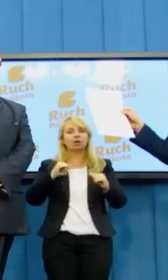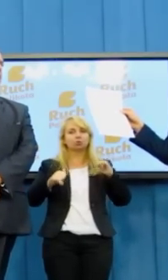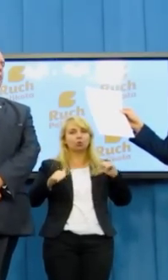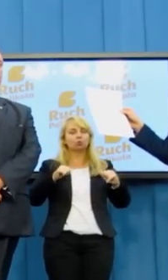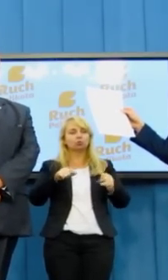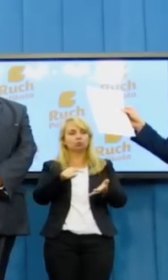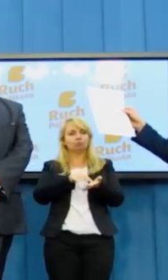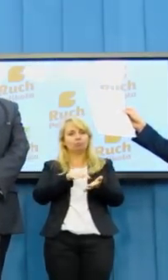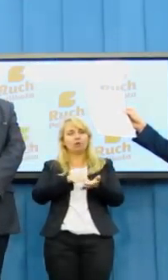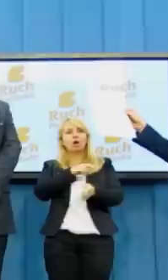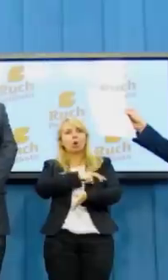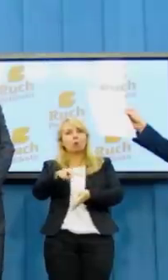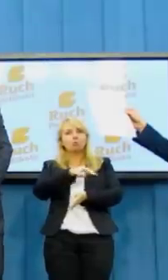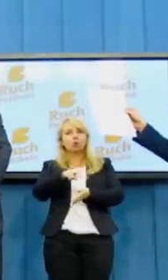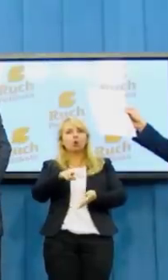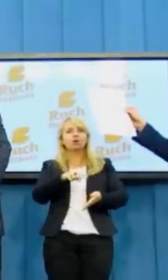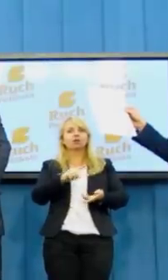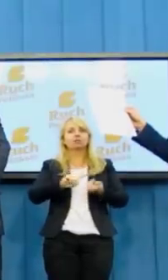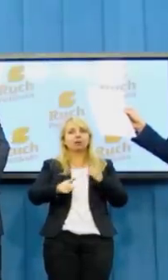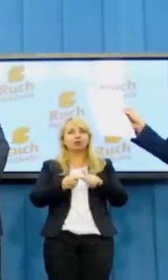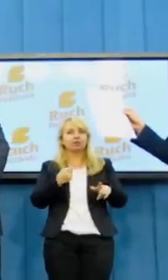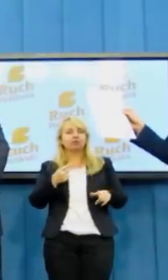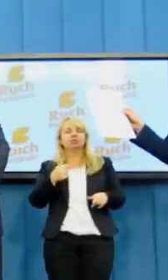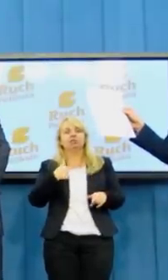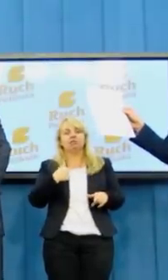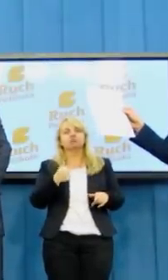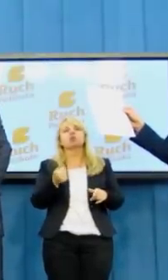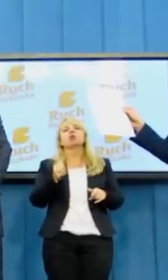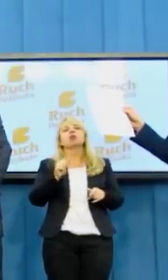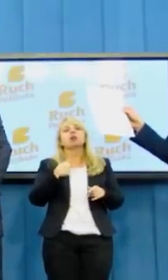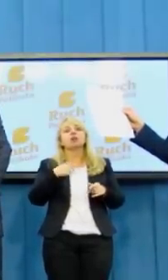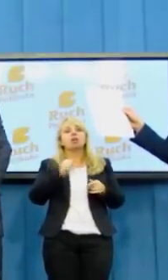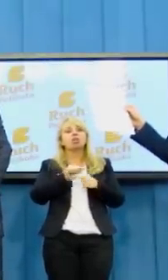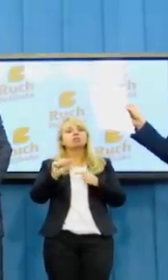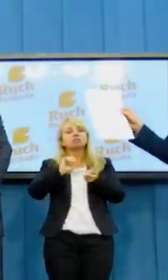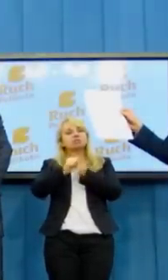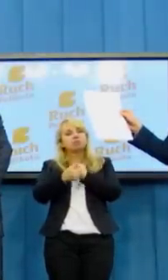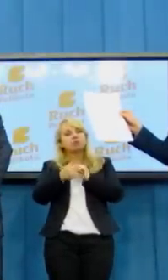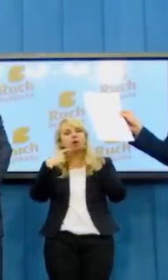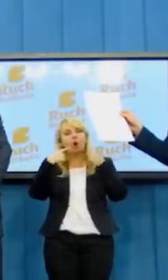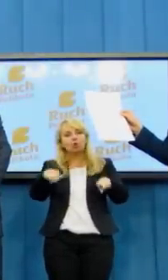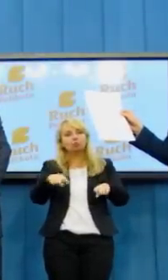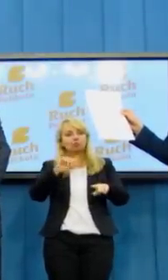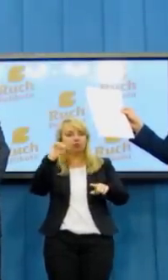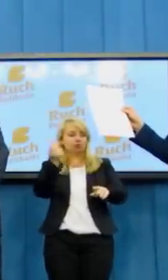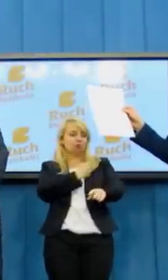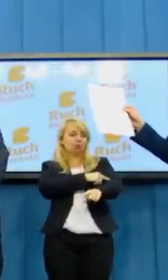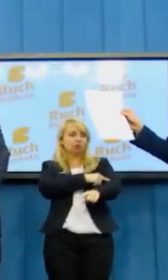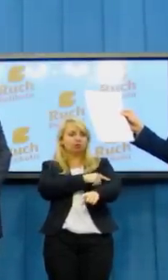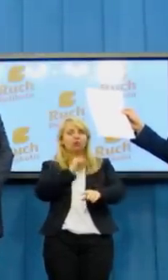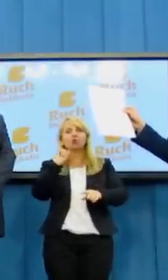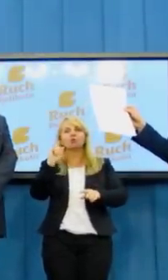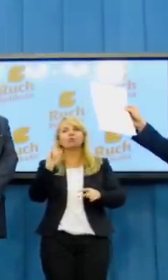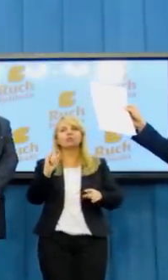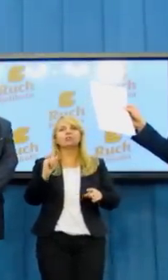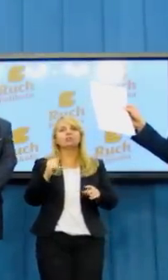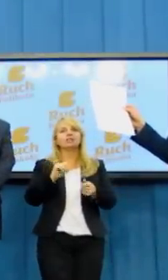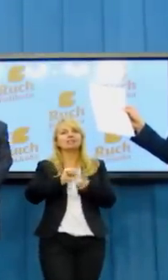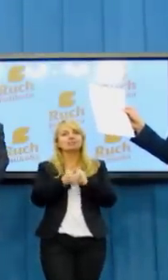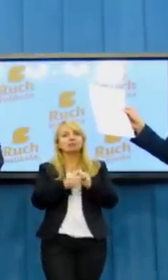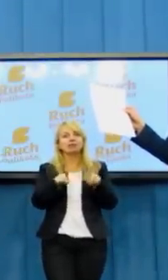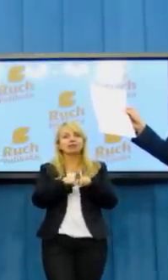na temat nowego projektu Ruchu Palikota, który zmieniałby odpowiedzialność prokuratorów, zmieniałby powoływanie zastępców